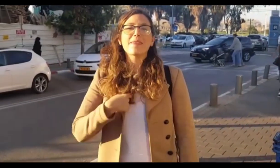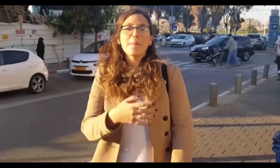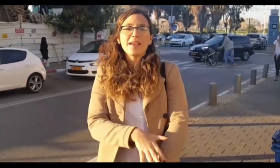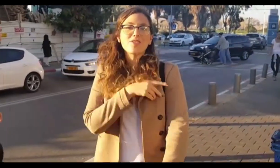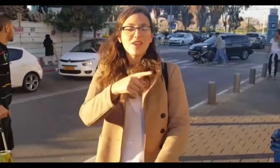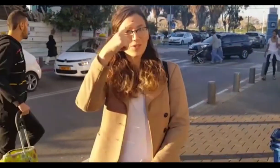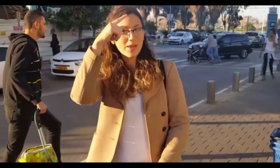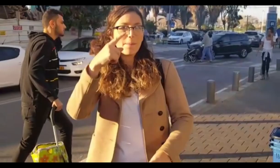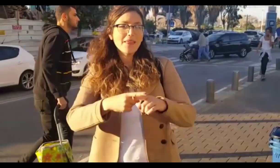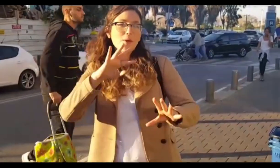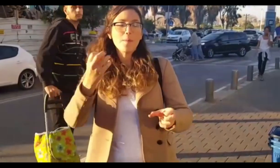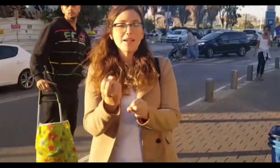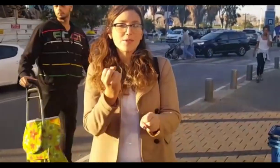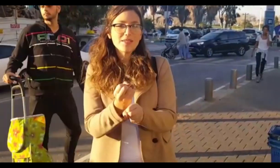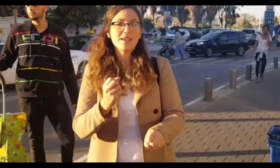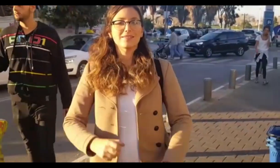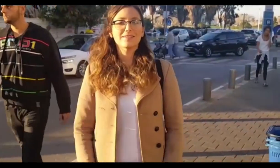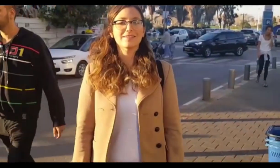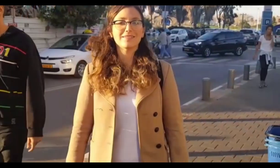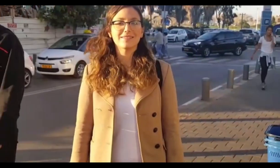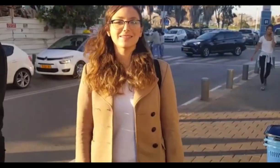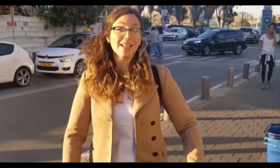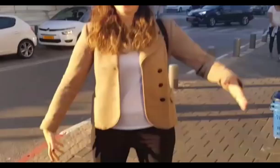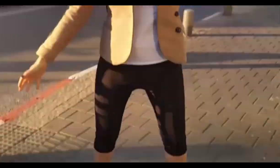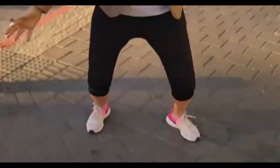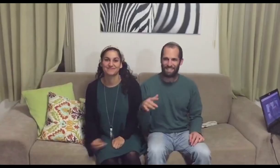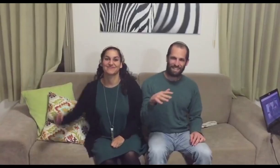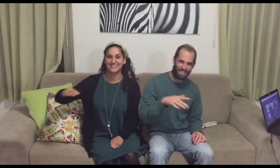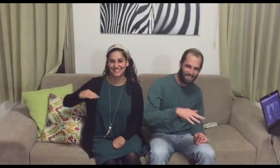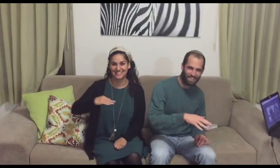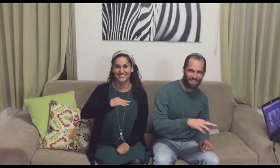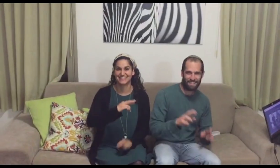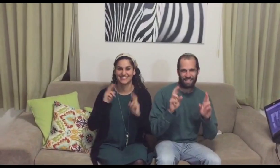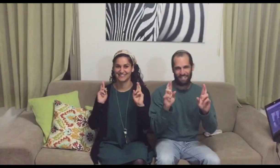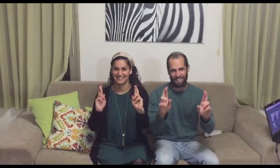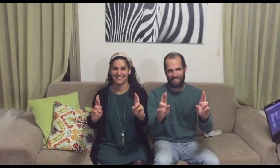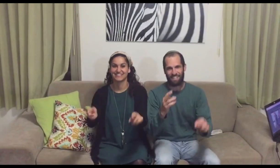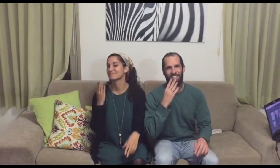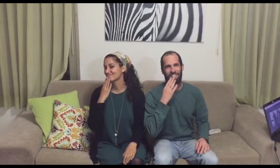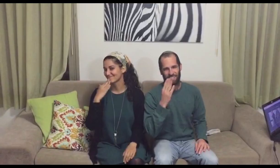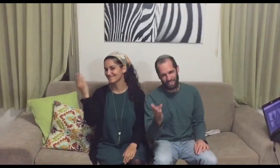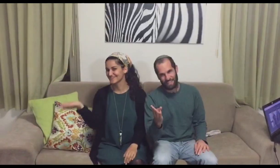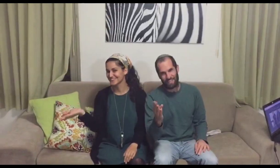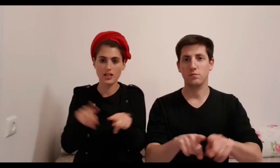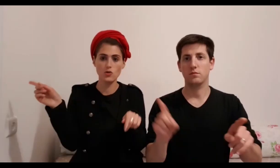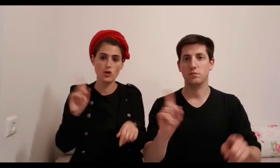אני מרגיש שאת יודעת בדיוק מה את עושה כשאת עוברת ברחוב ואת שולחת נשיקה כאילו